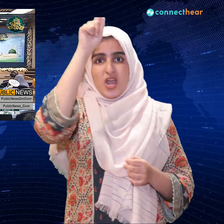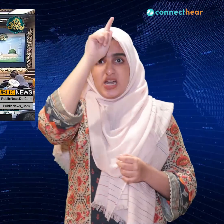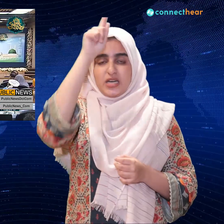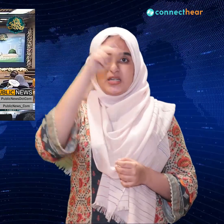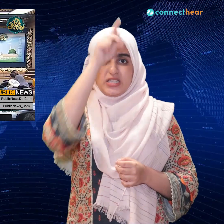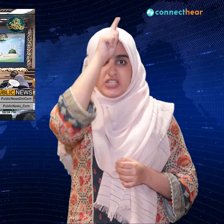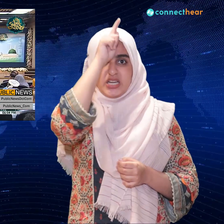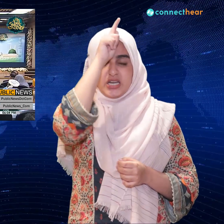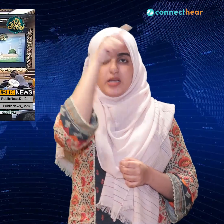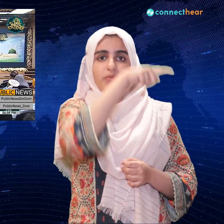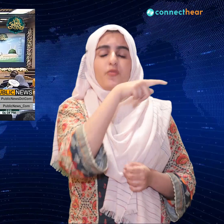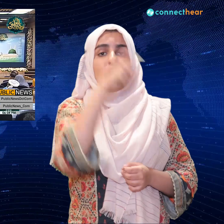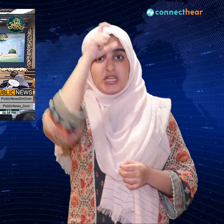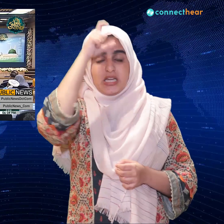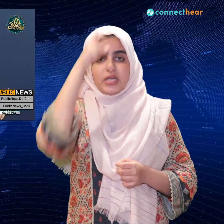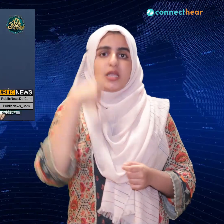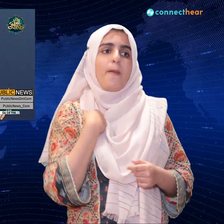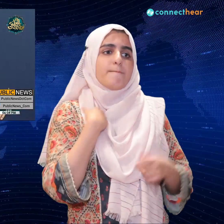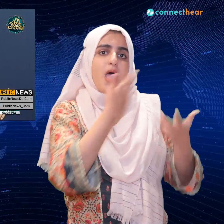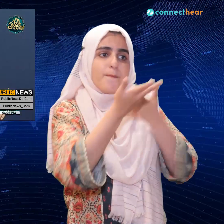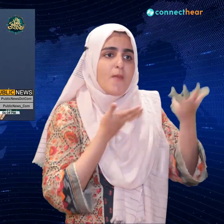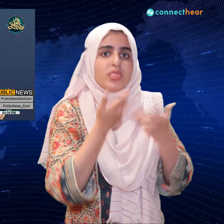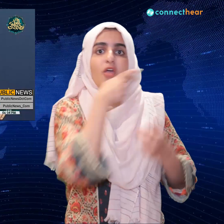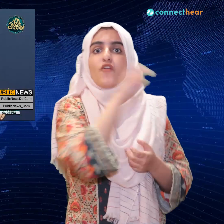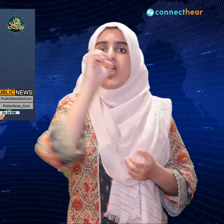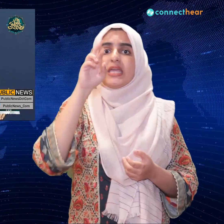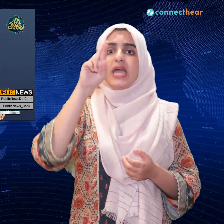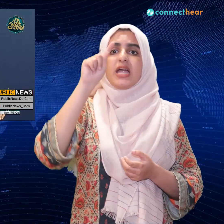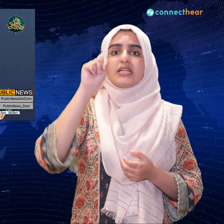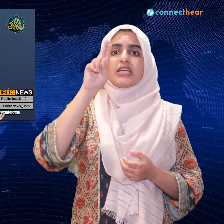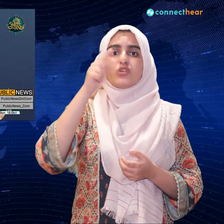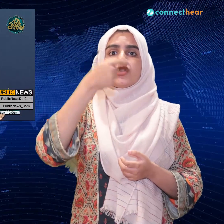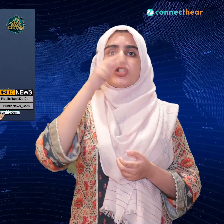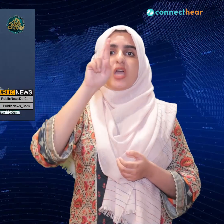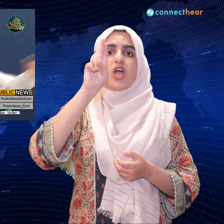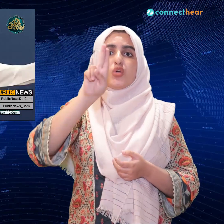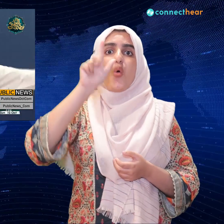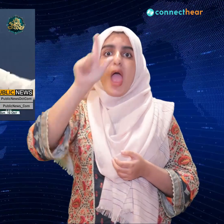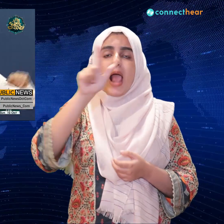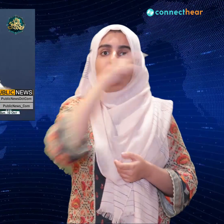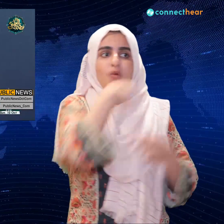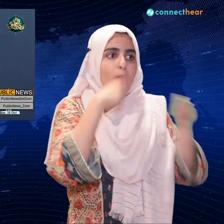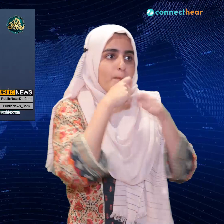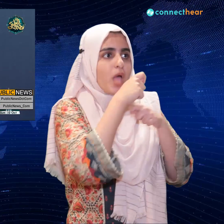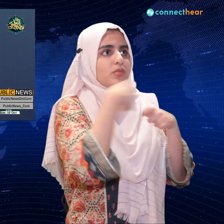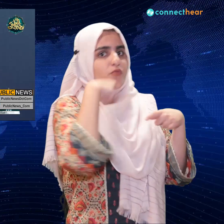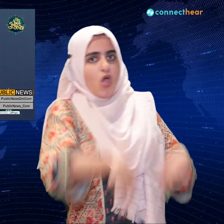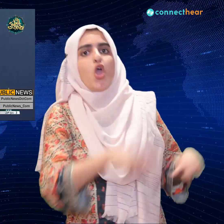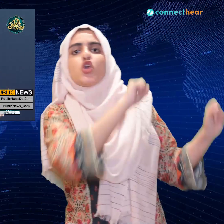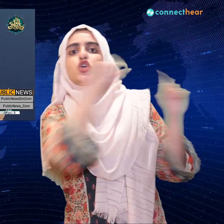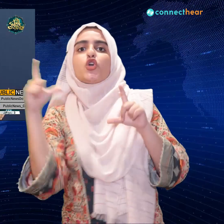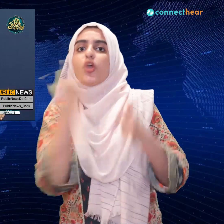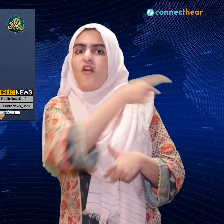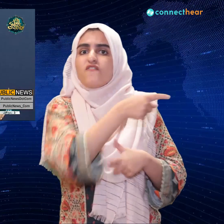ارطغرل ڈرامہ لے کے آیا یہاں، اس لیے لے کے آیا ان کو بتانے کے لیے کہ اس میں فحاشی نہیں ہے، وہ سب سے زیادہ دیکھا جاتا ہے.